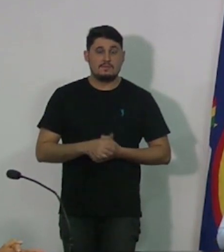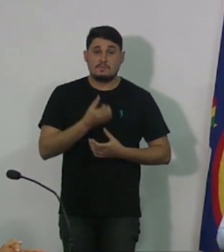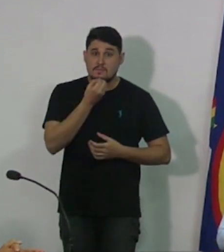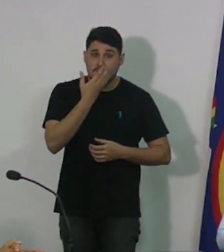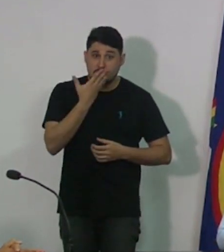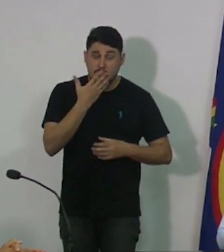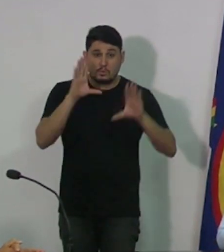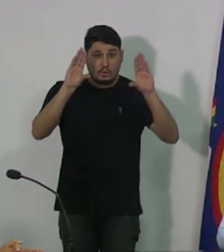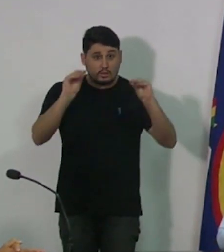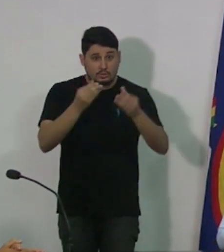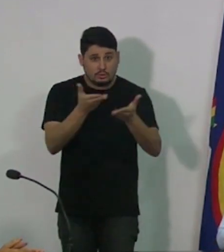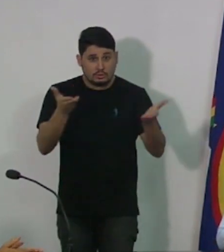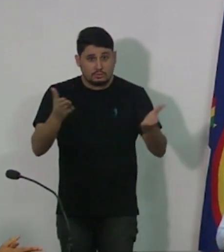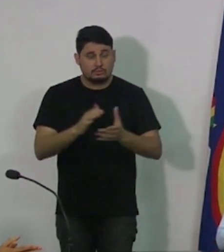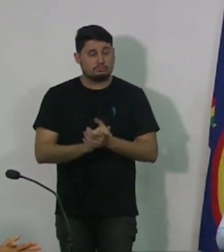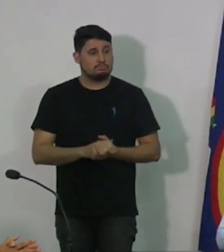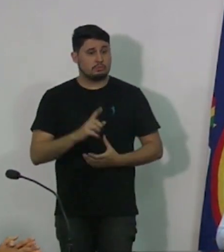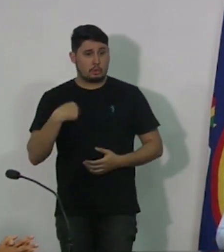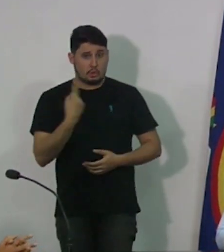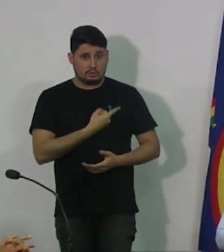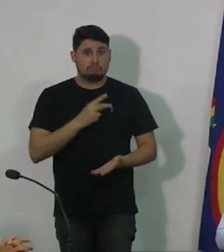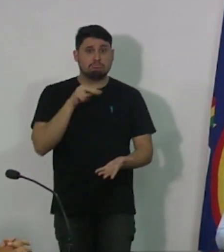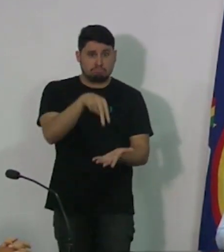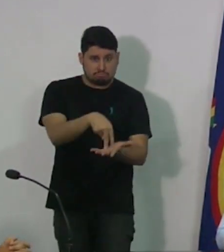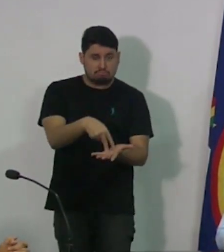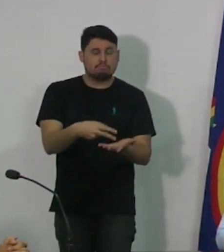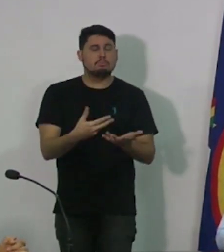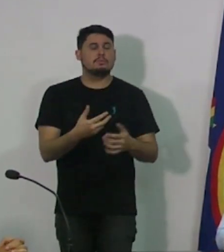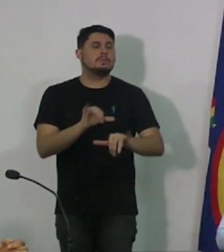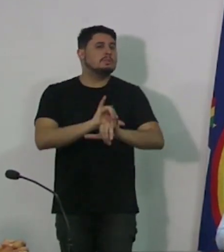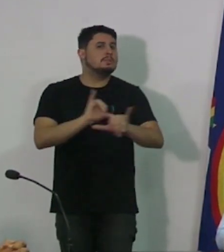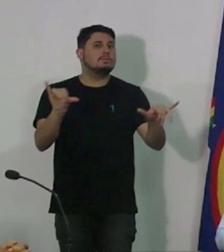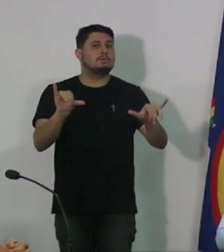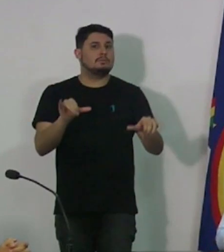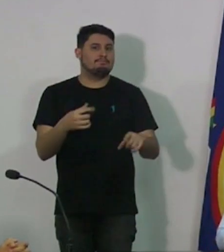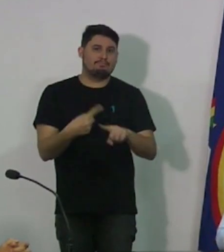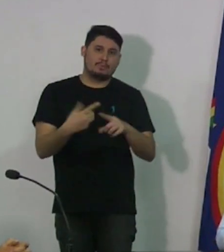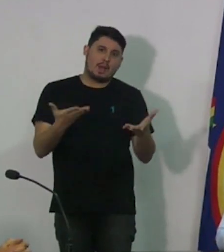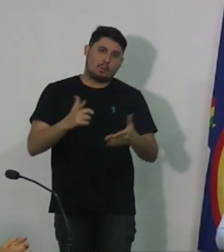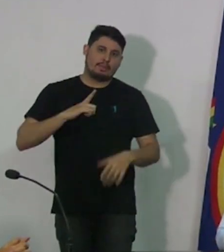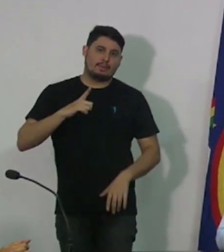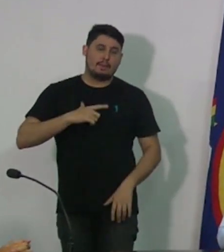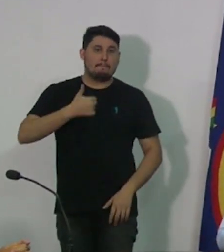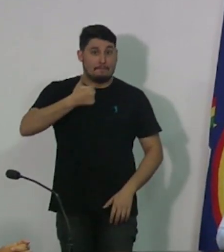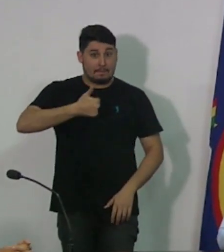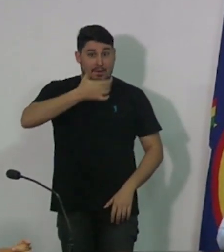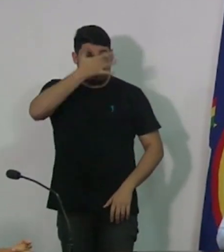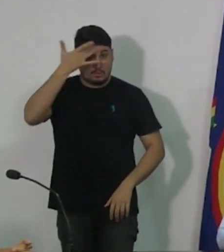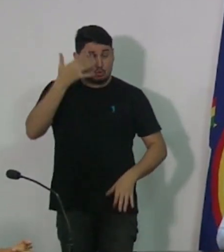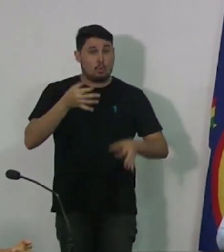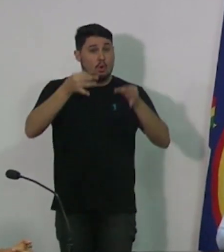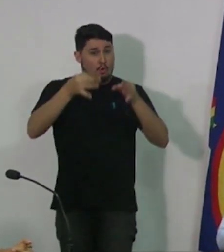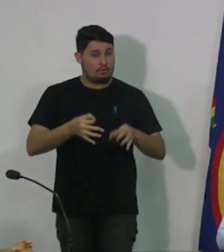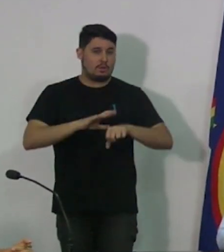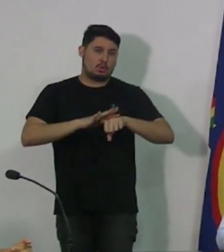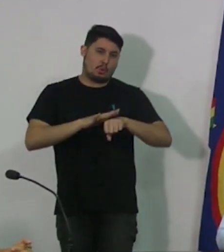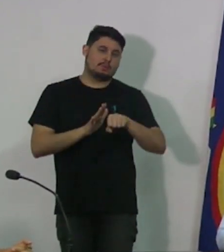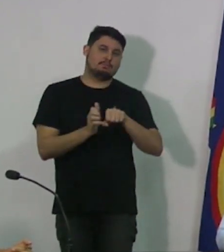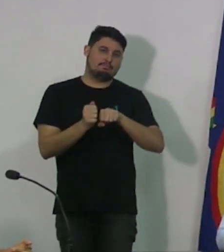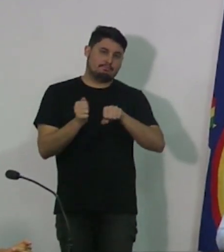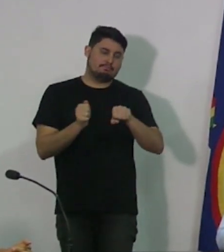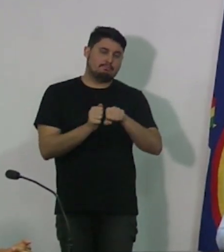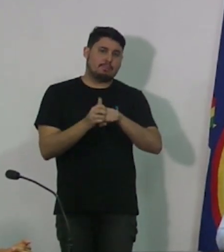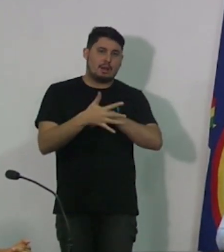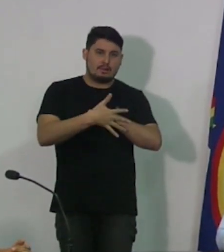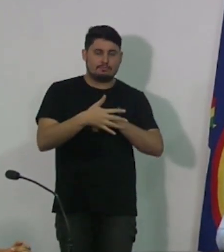Boa noite. A gente veio aqui para esclarecer o nosso primeiro caso confirmado em Caruaru. Foi